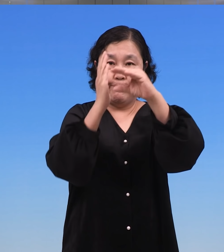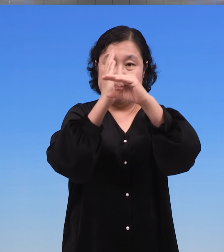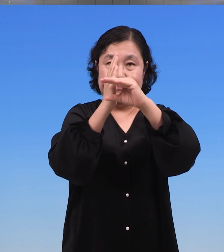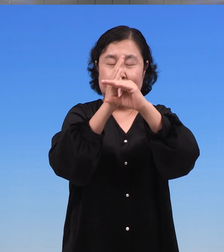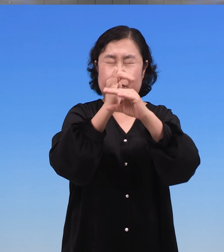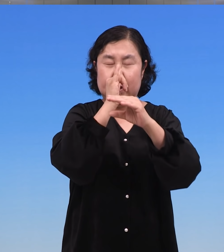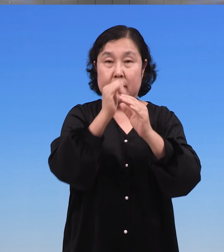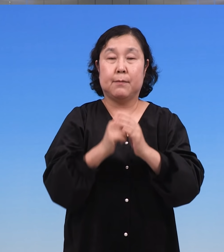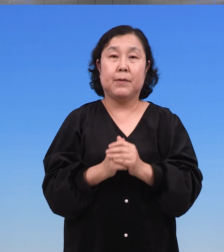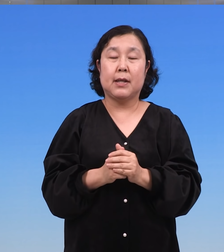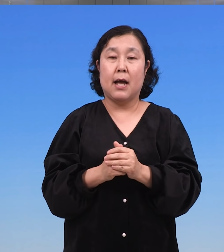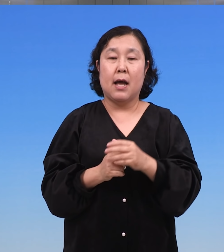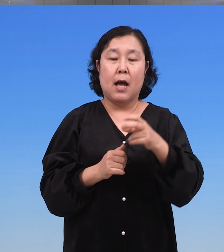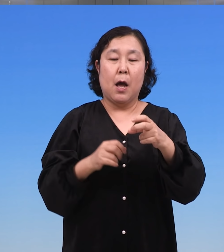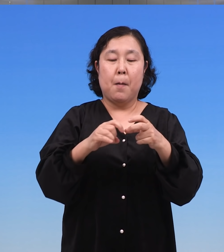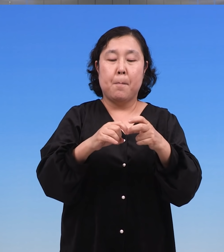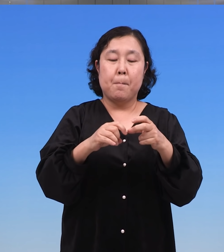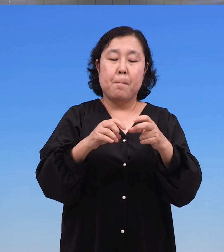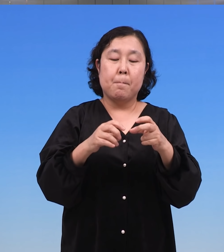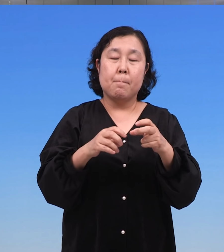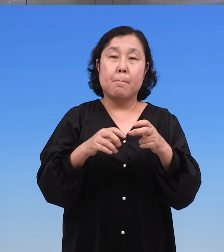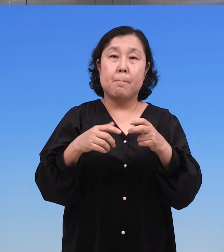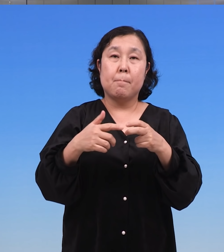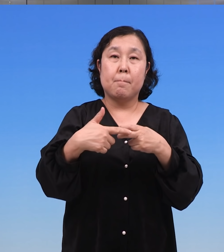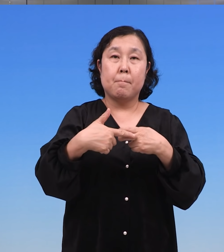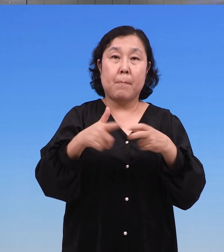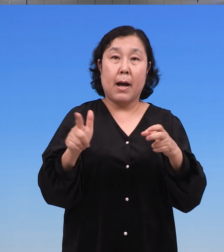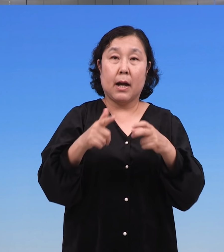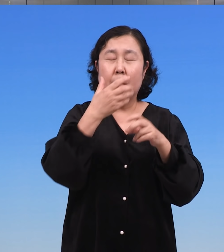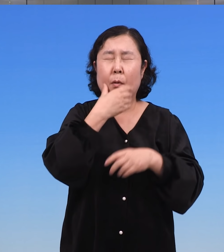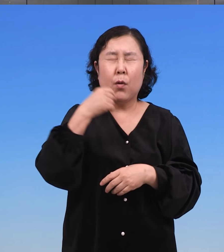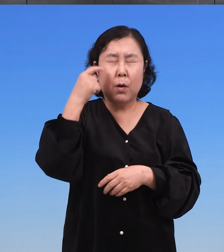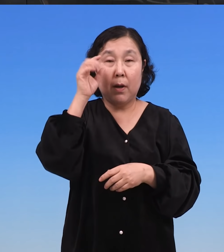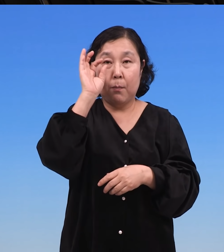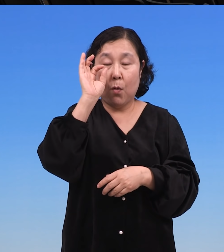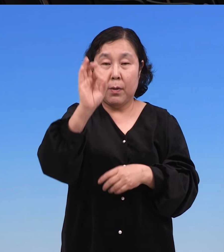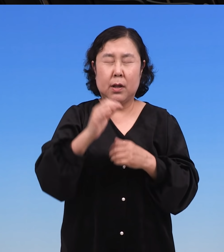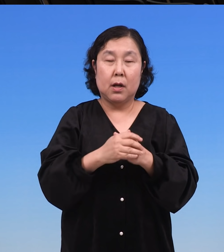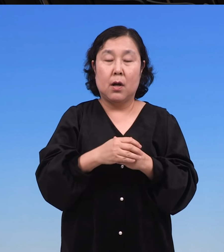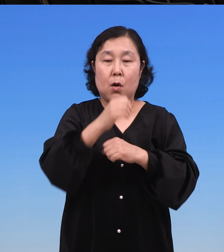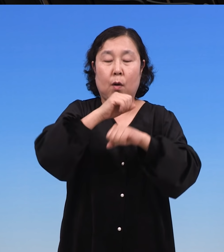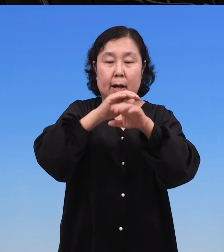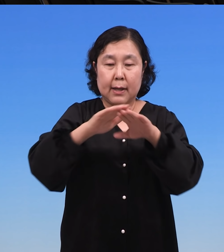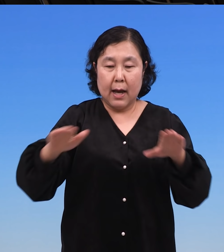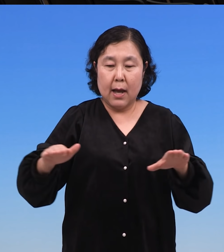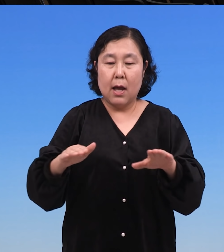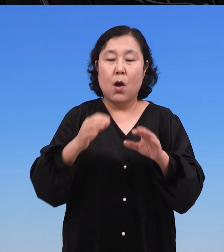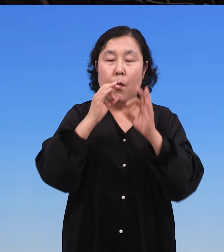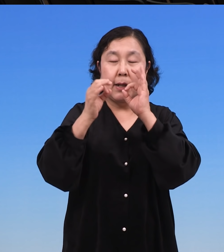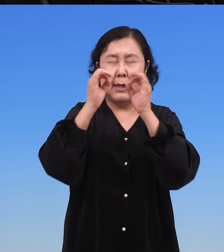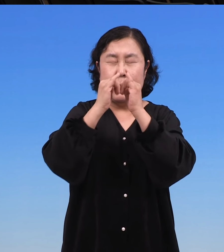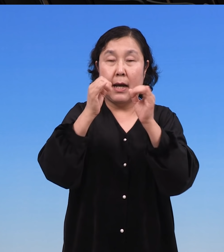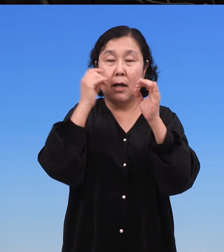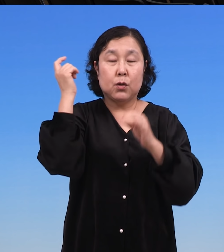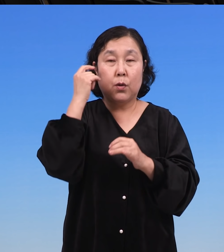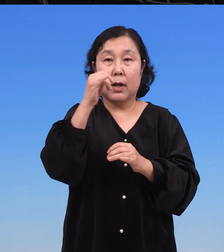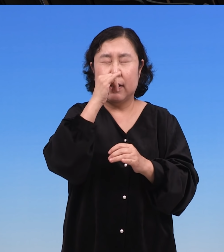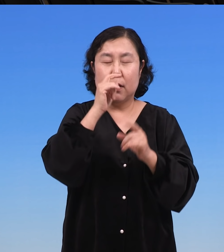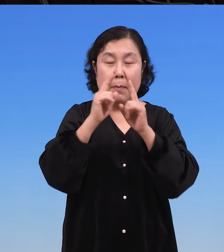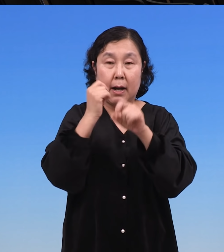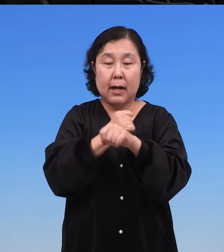본문 마가복음 1장 3절에 나오는데요, 3절과 4절을 연속해서 읽어보겠습니다. 광야에 외치는 자의 소리가 있어